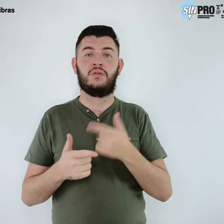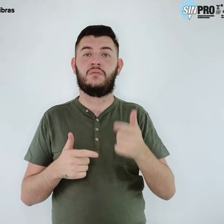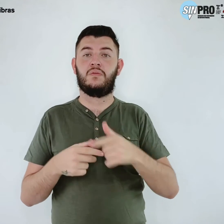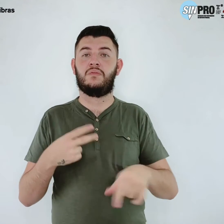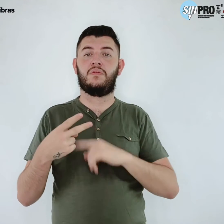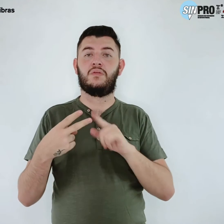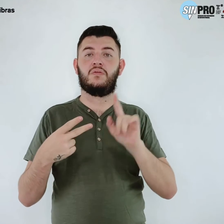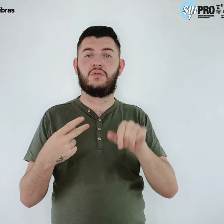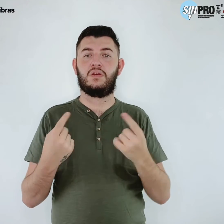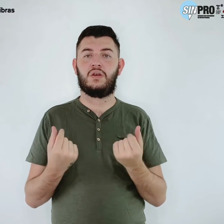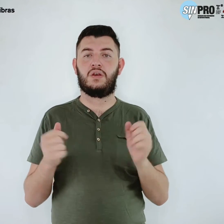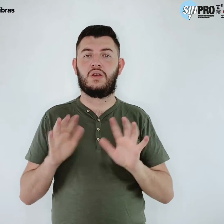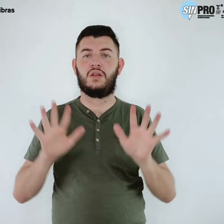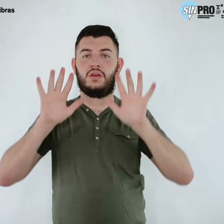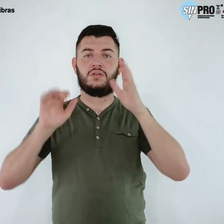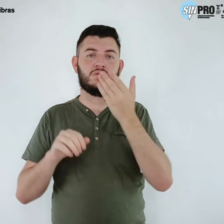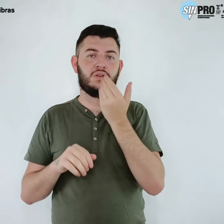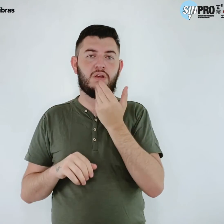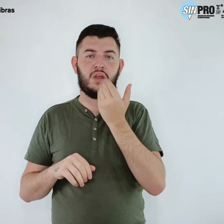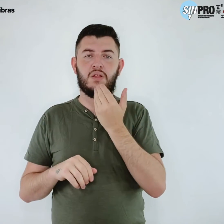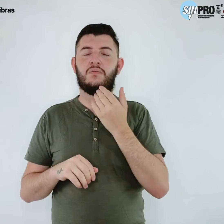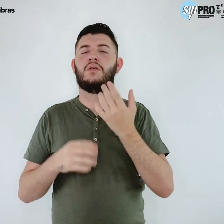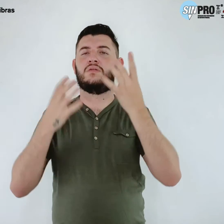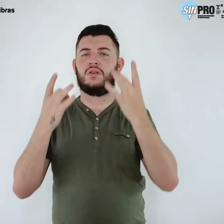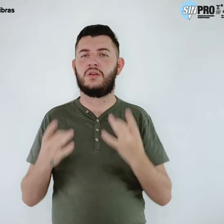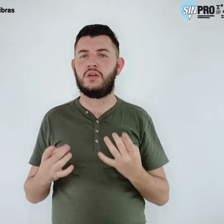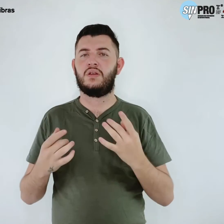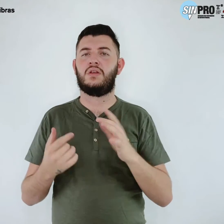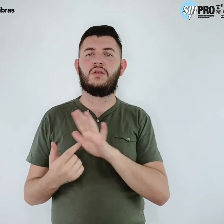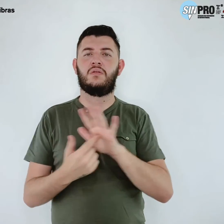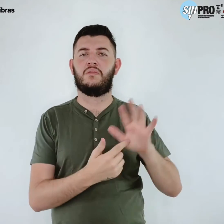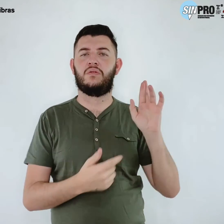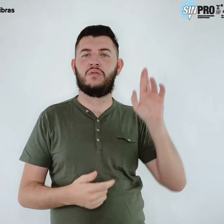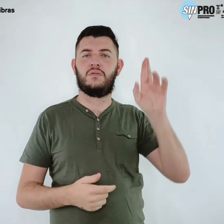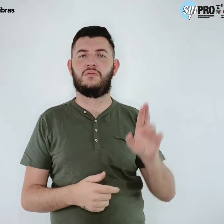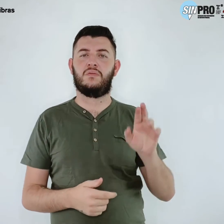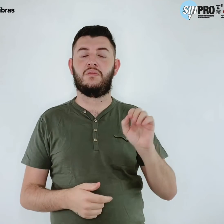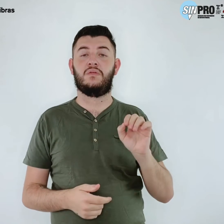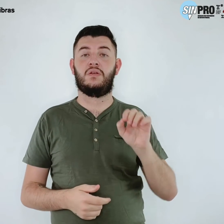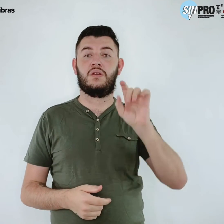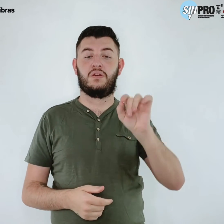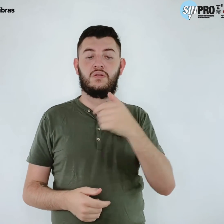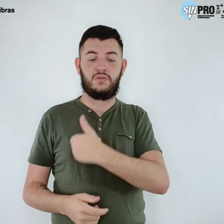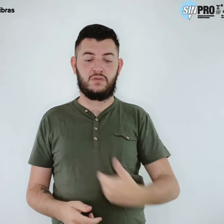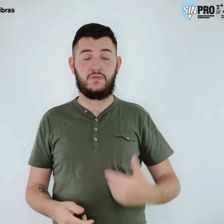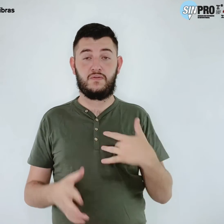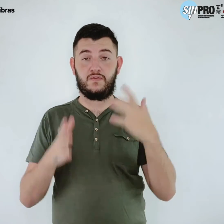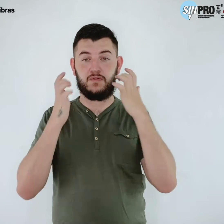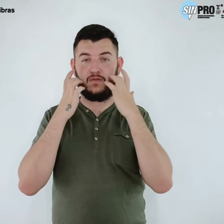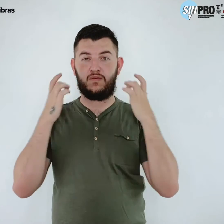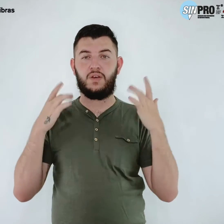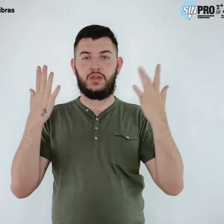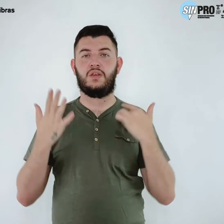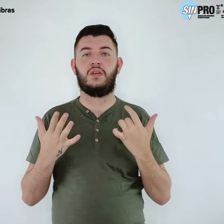que aprofunda a carestia dos alimentos, segundo Servinski, é que o governo facilitou